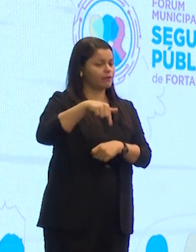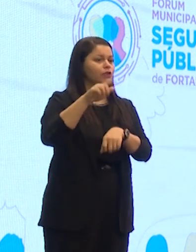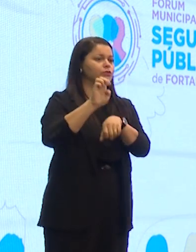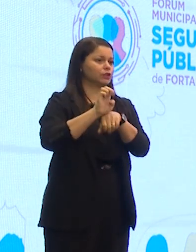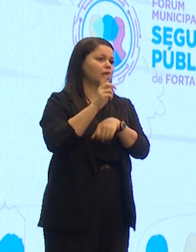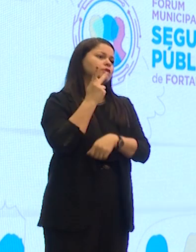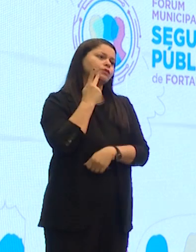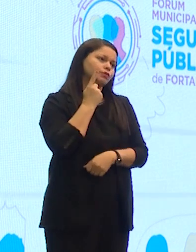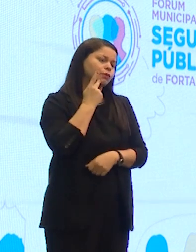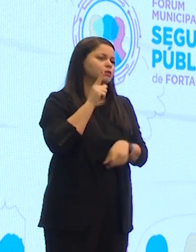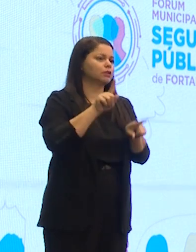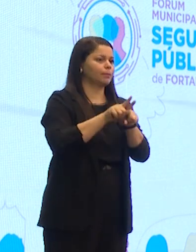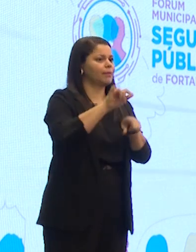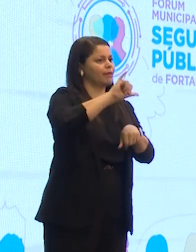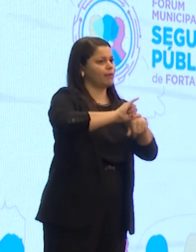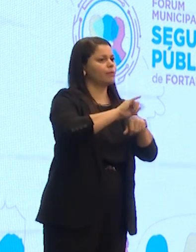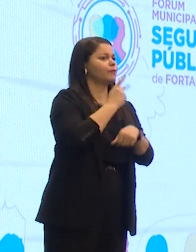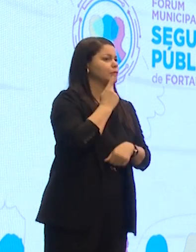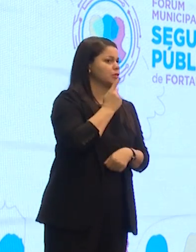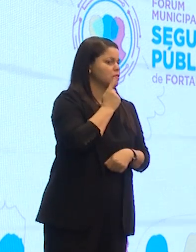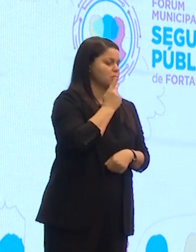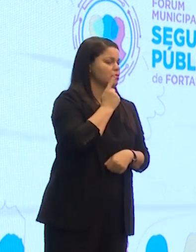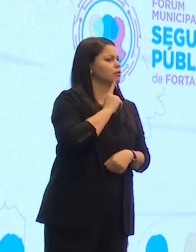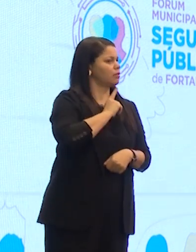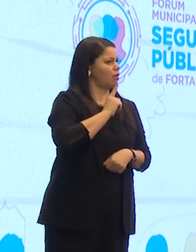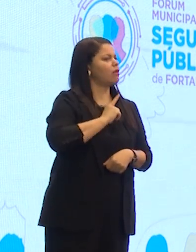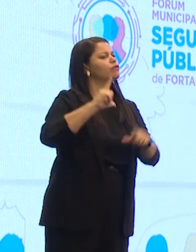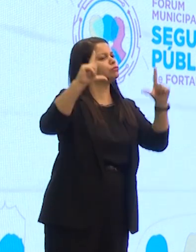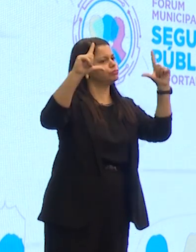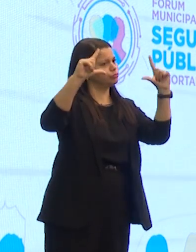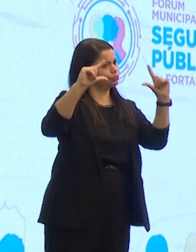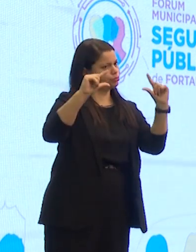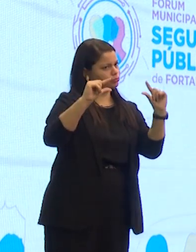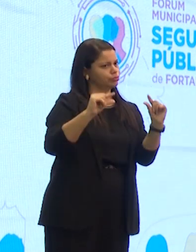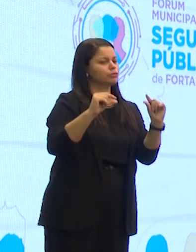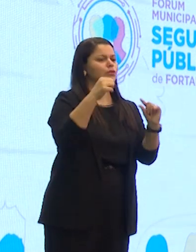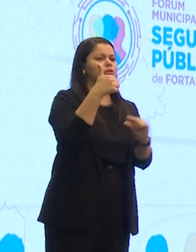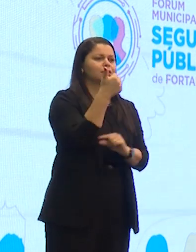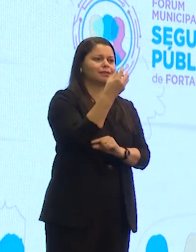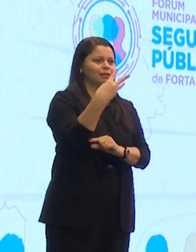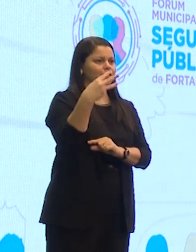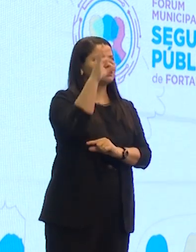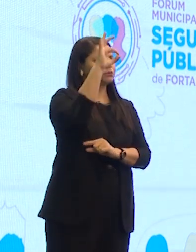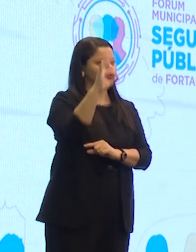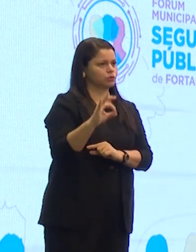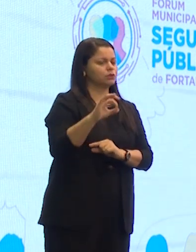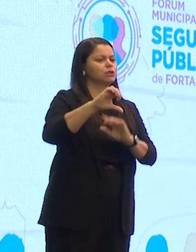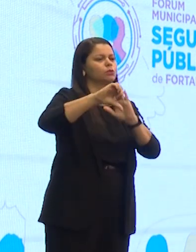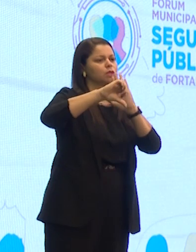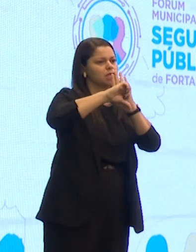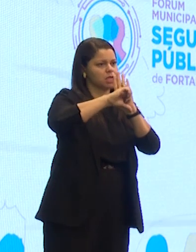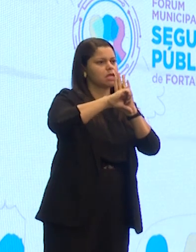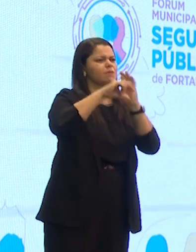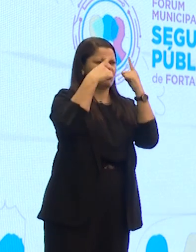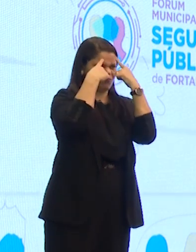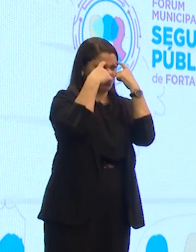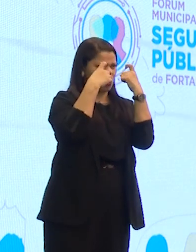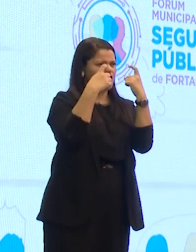Nós tivemos, no caso de Fortaleza, uma redução de 13% nos crimes violentos letais intencionais.